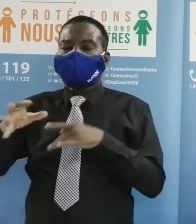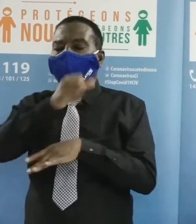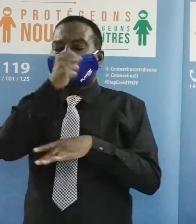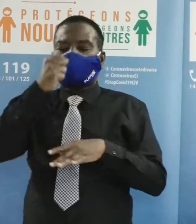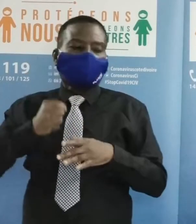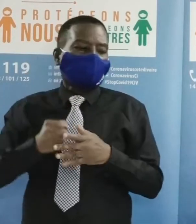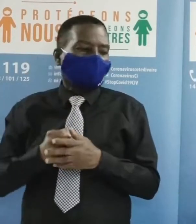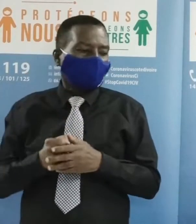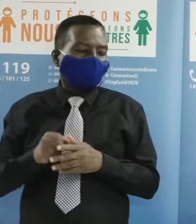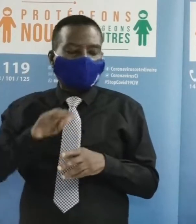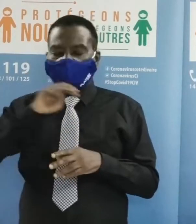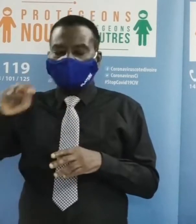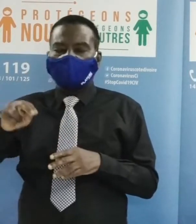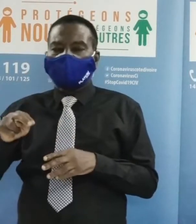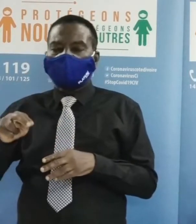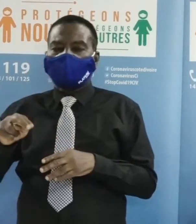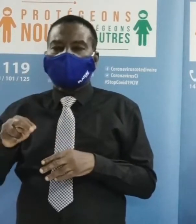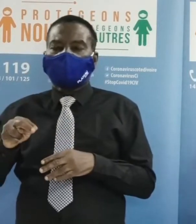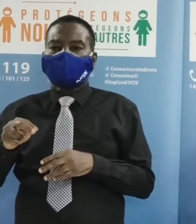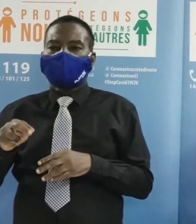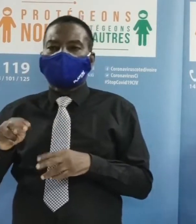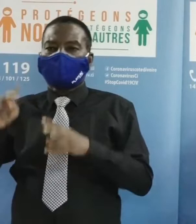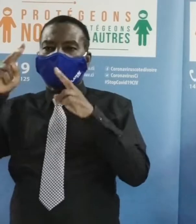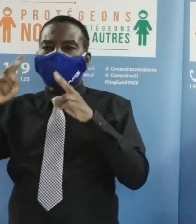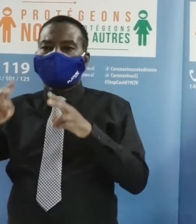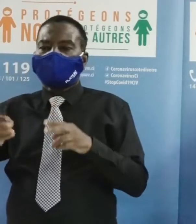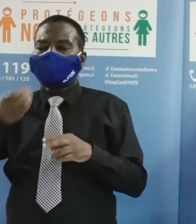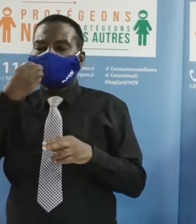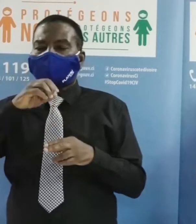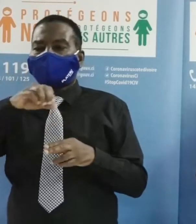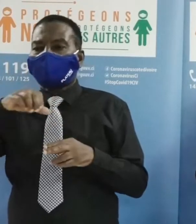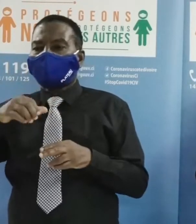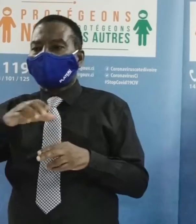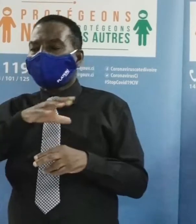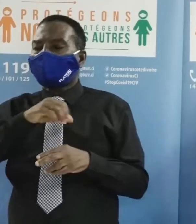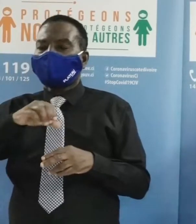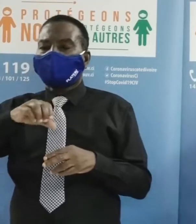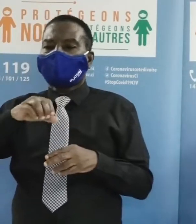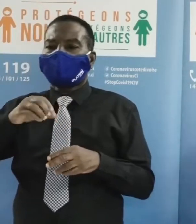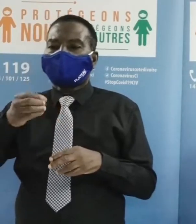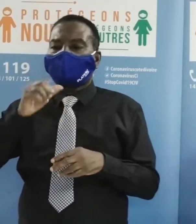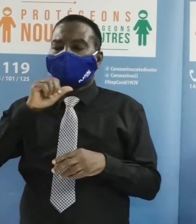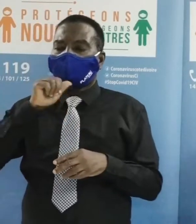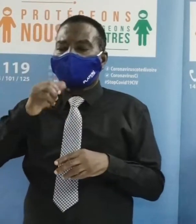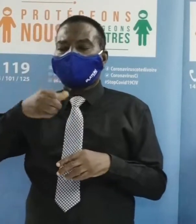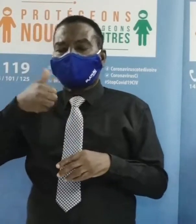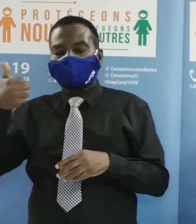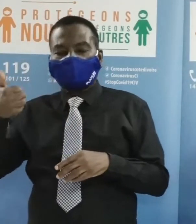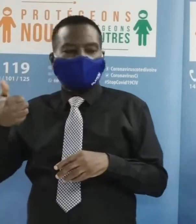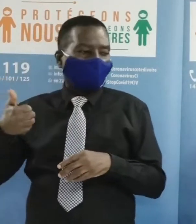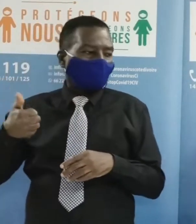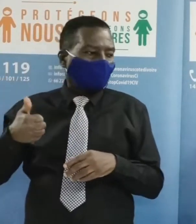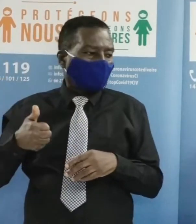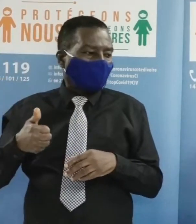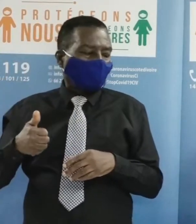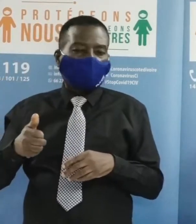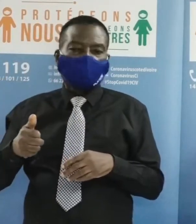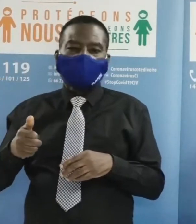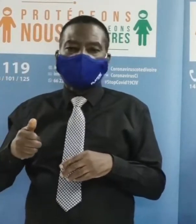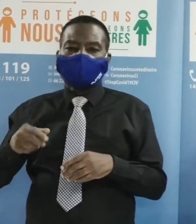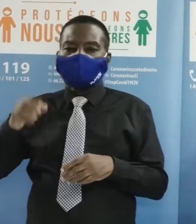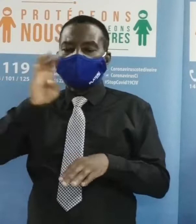au niveau dans que des vivres et non vivres se sauter voter a